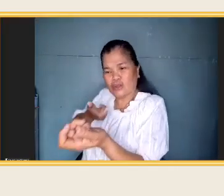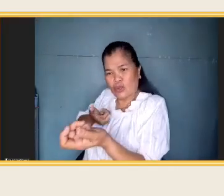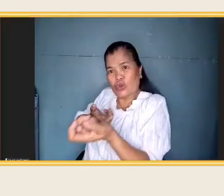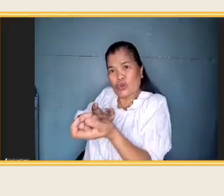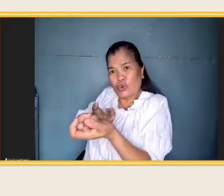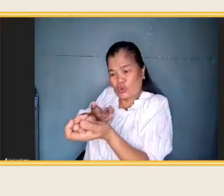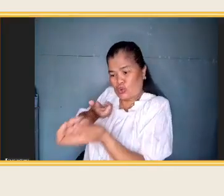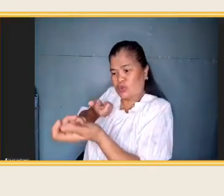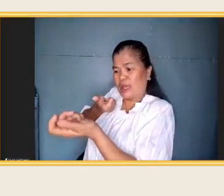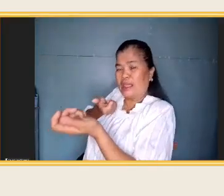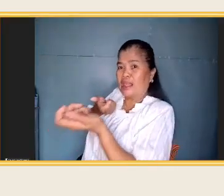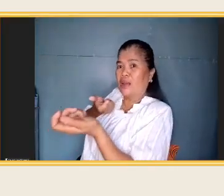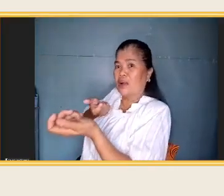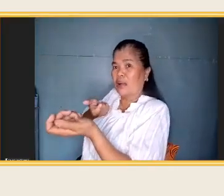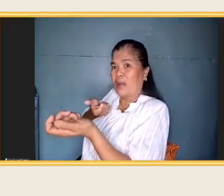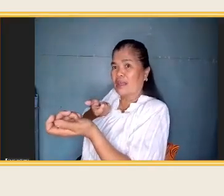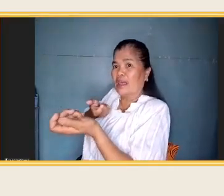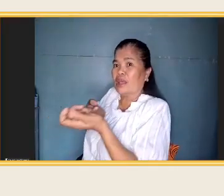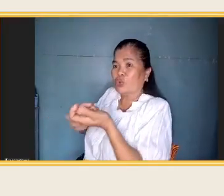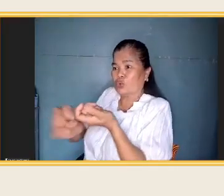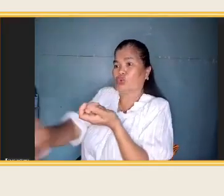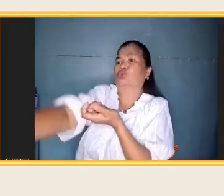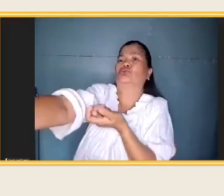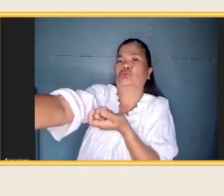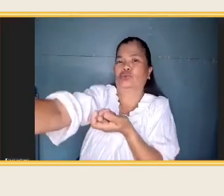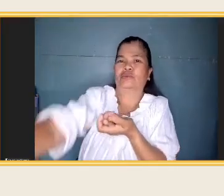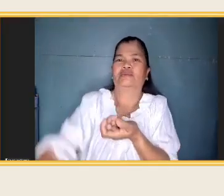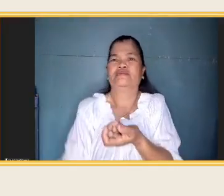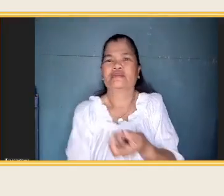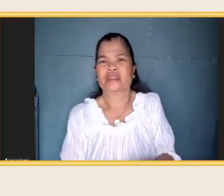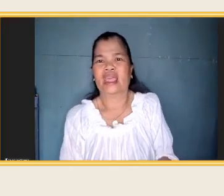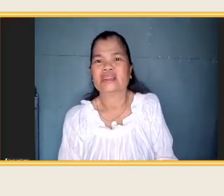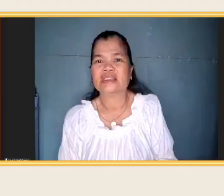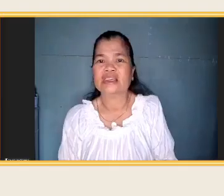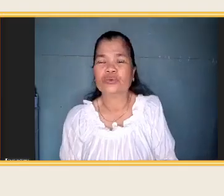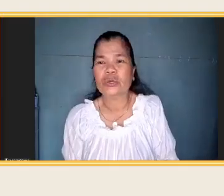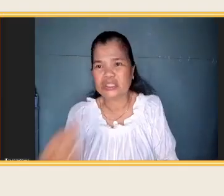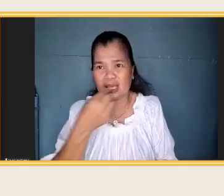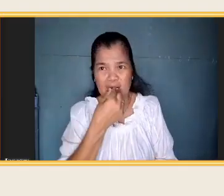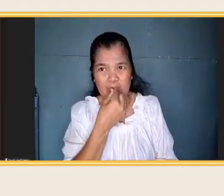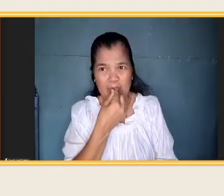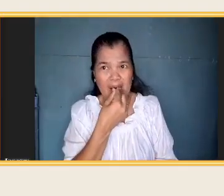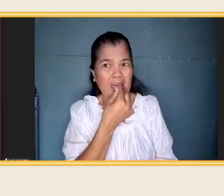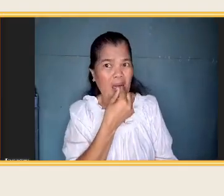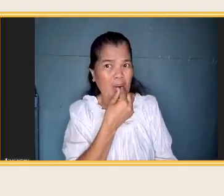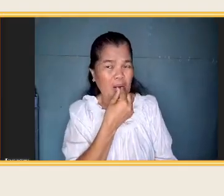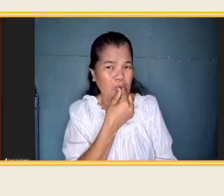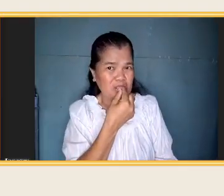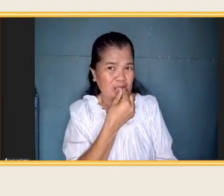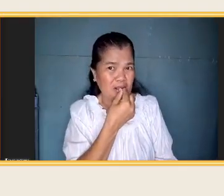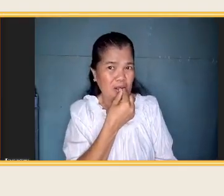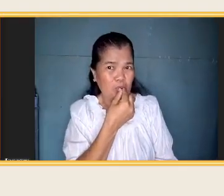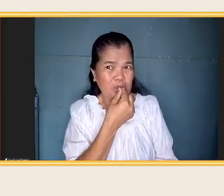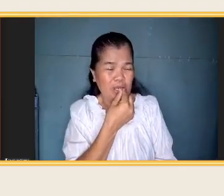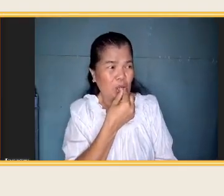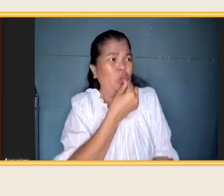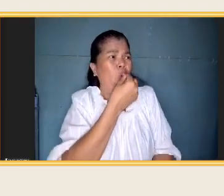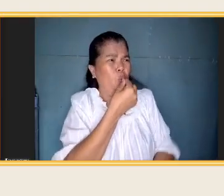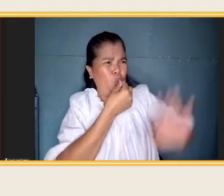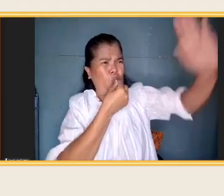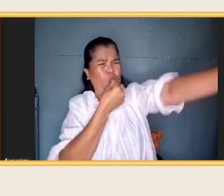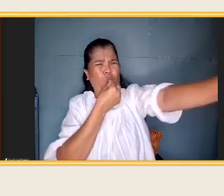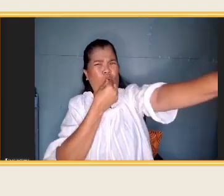Okay. Ganyan, dalawang kamay, then, next is whistle. Para may hawak kang whistle.